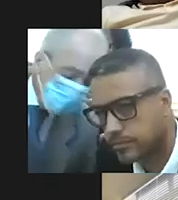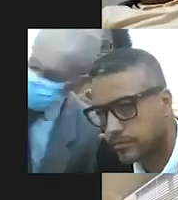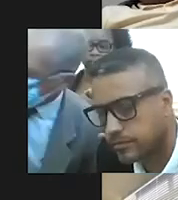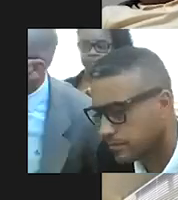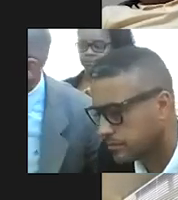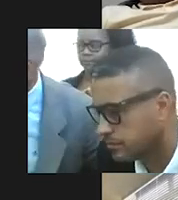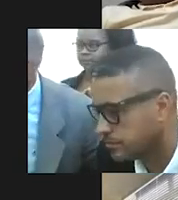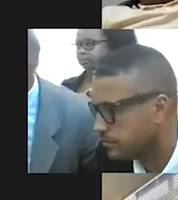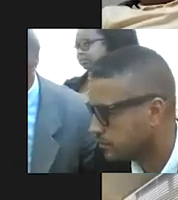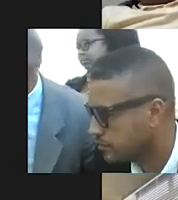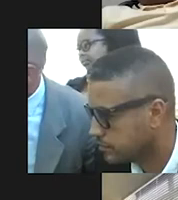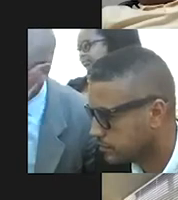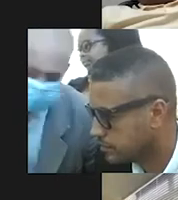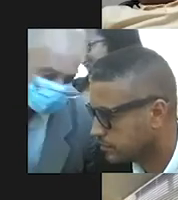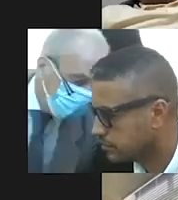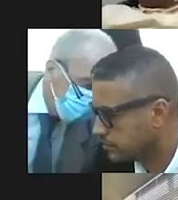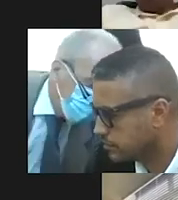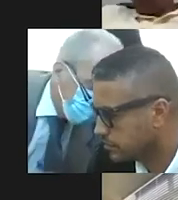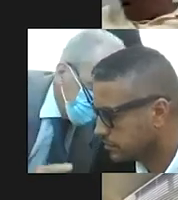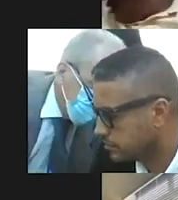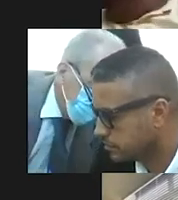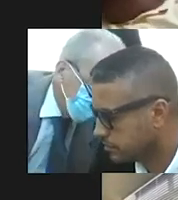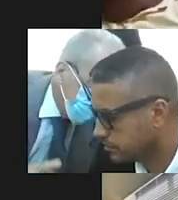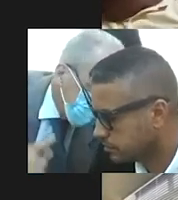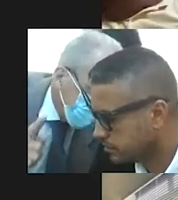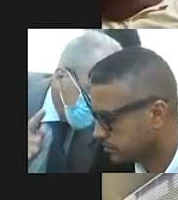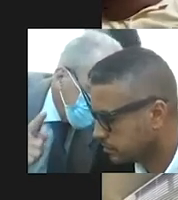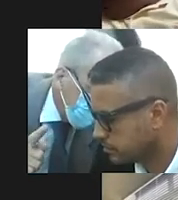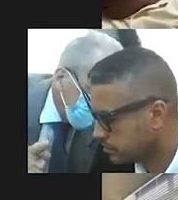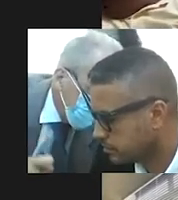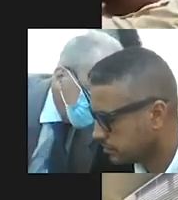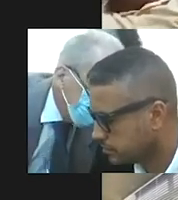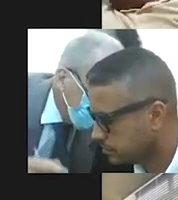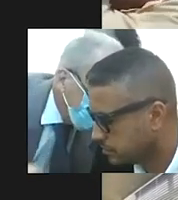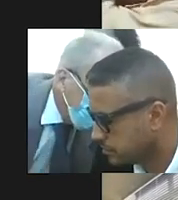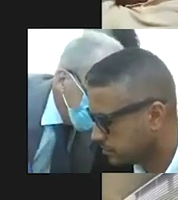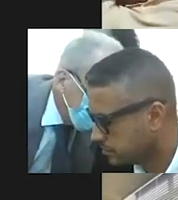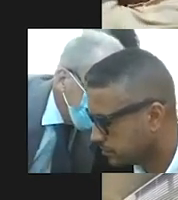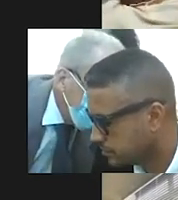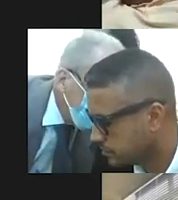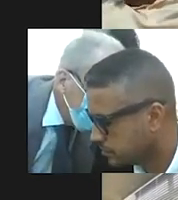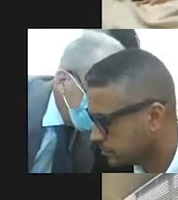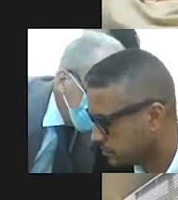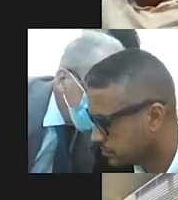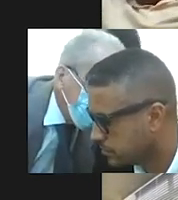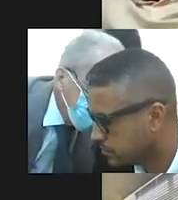parabenizar também o senhor prefeito Washington Reis